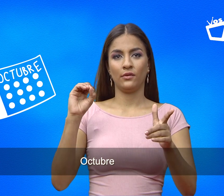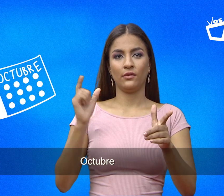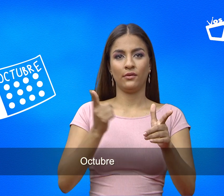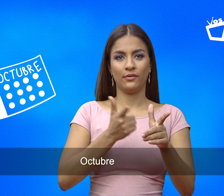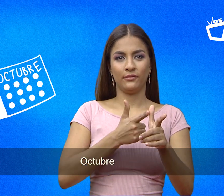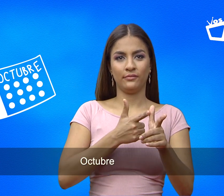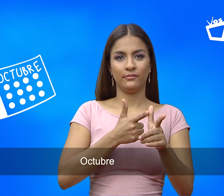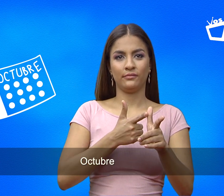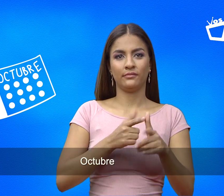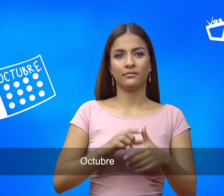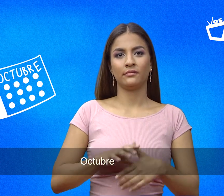octubre